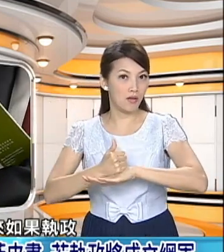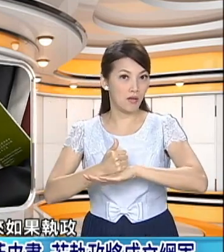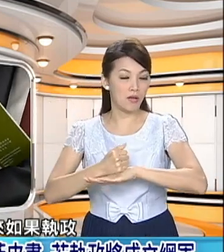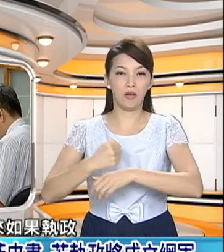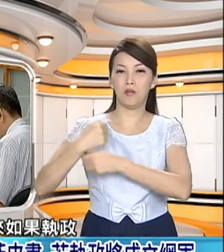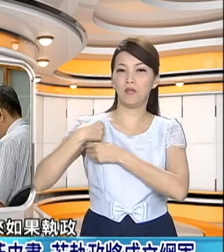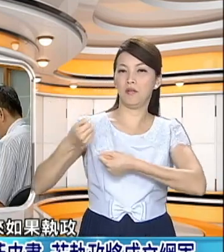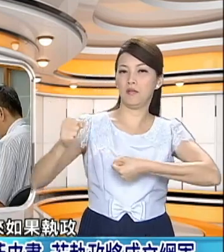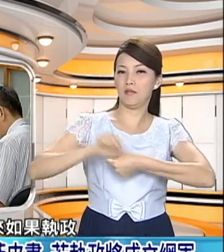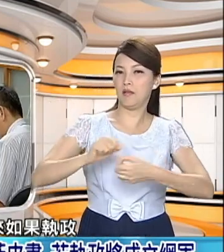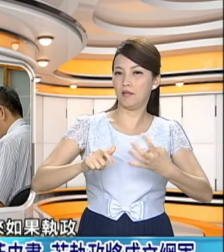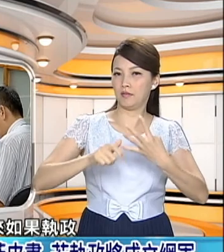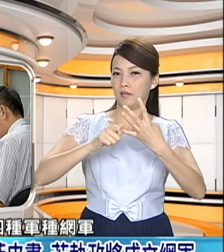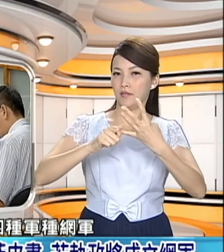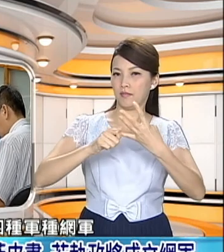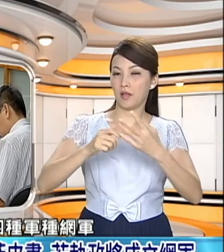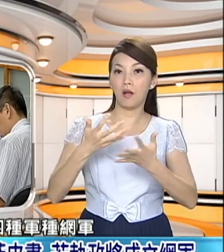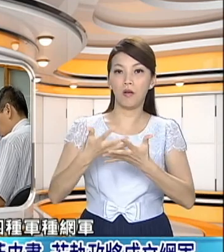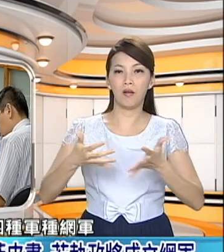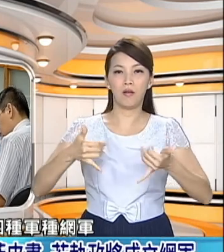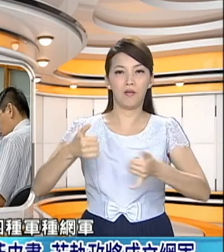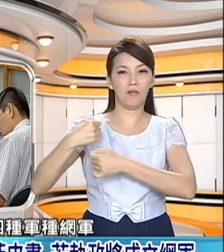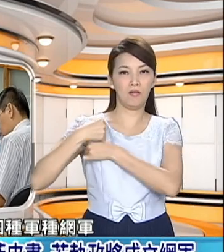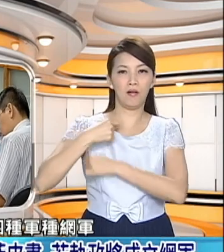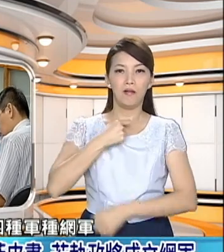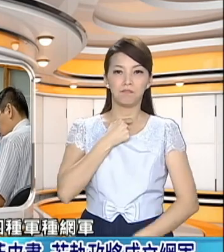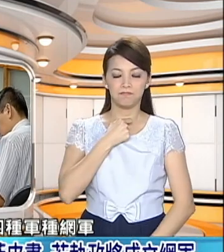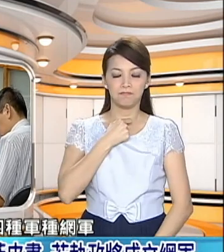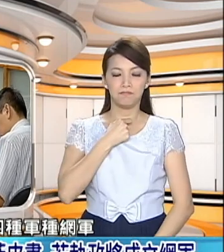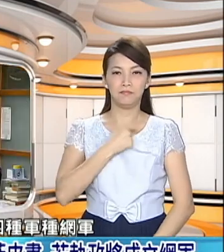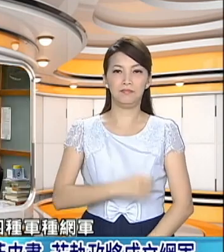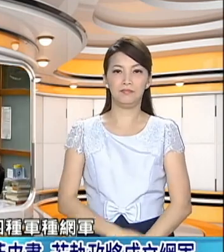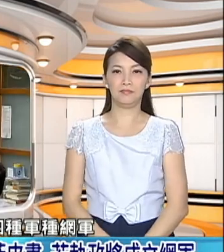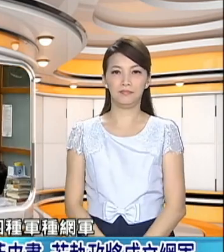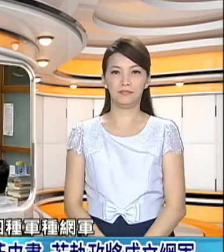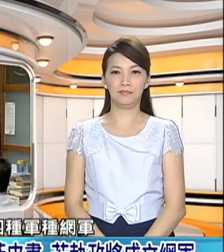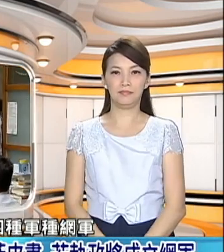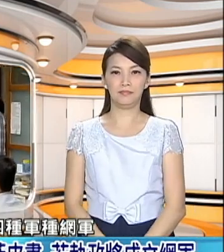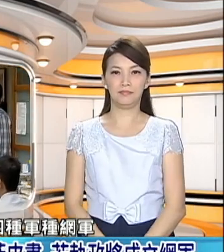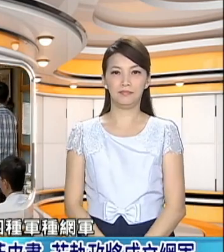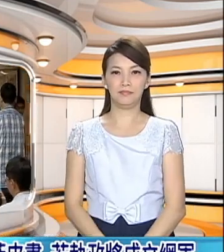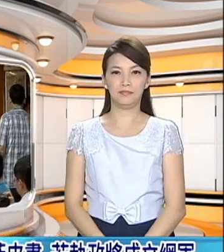如果执政，将会成立第4种军种——网军。